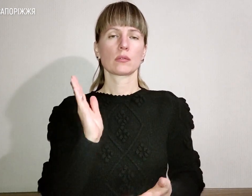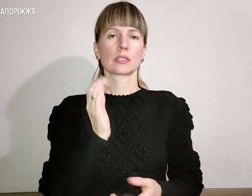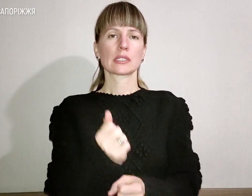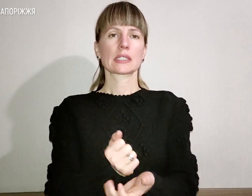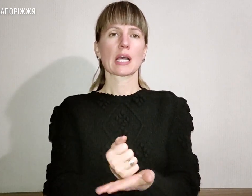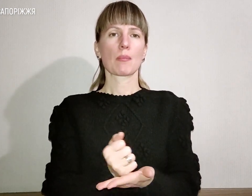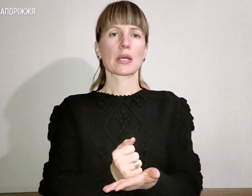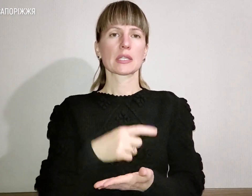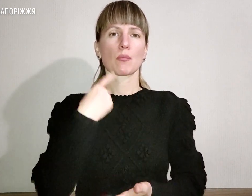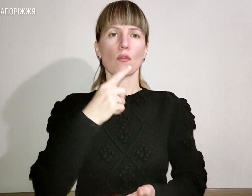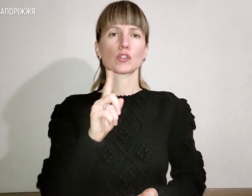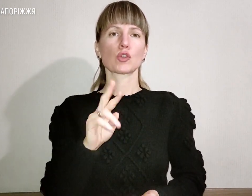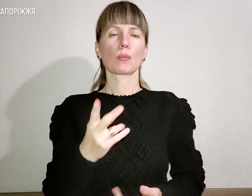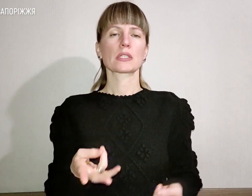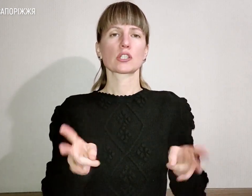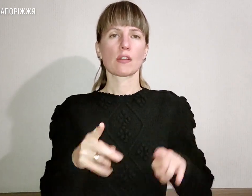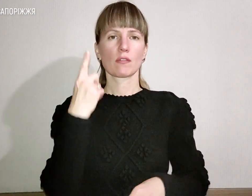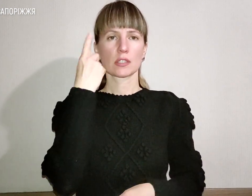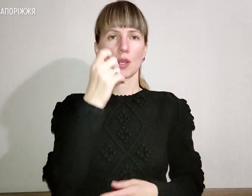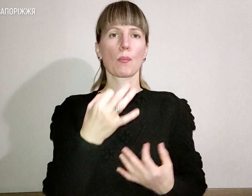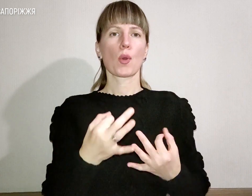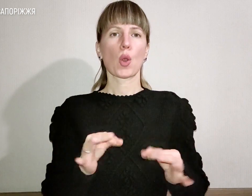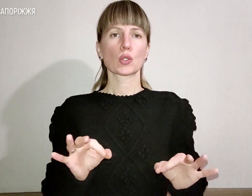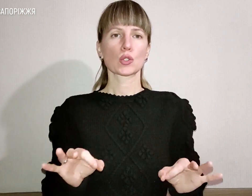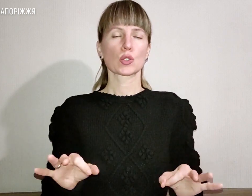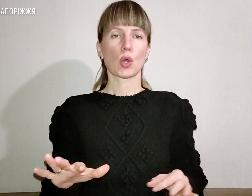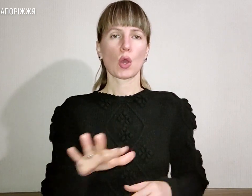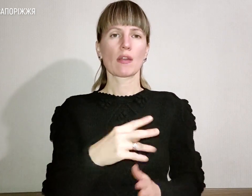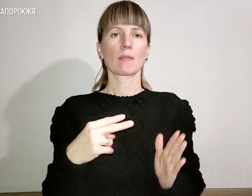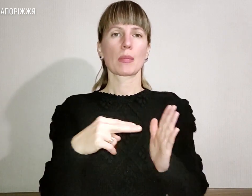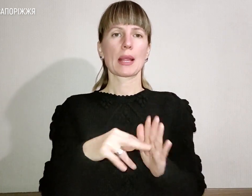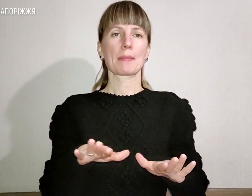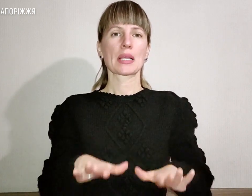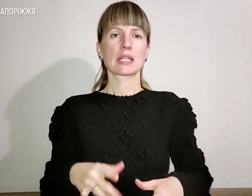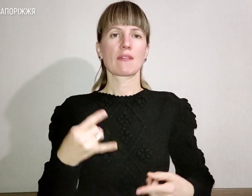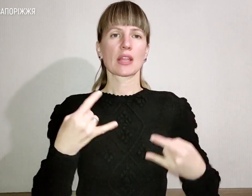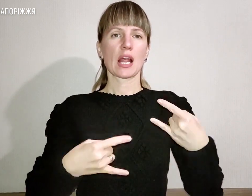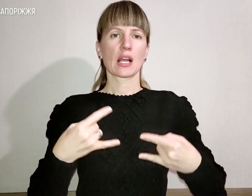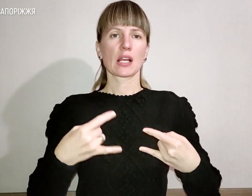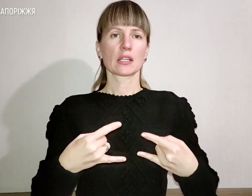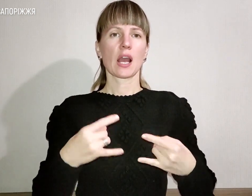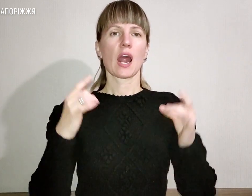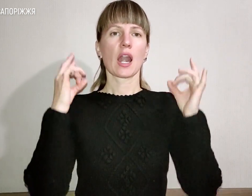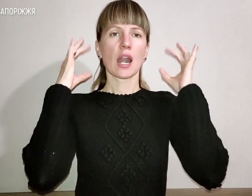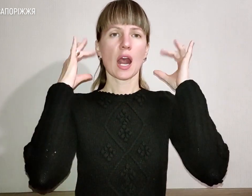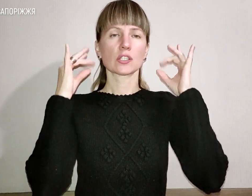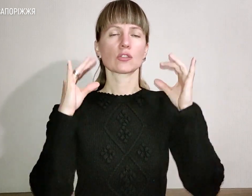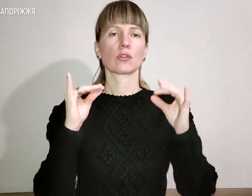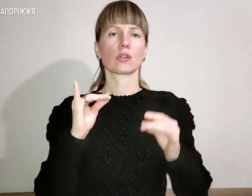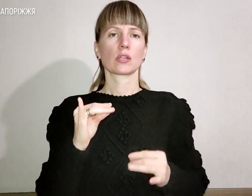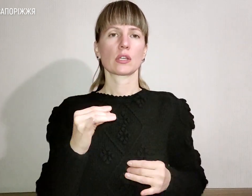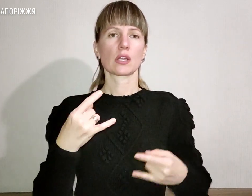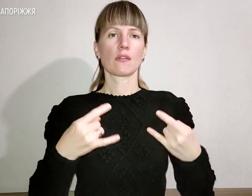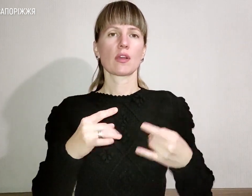аби залишатися в інформаційному просторі, вмикайте місцеві телеканали, радіо та трансляцію у соціальних